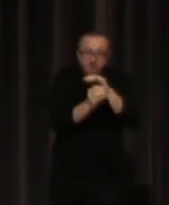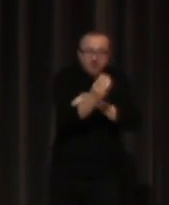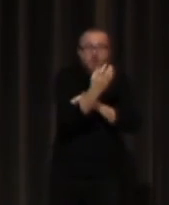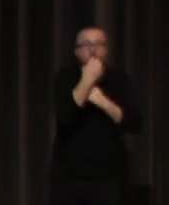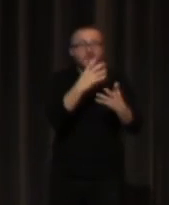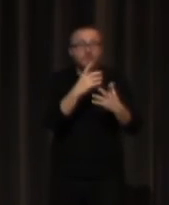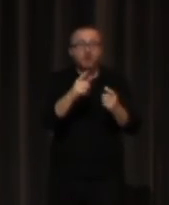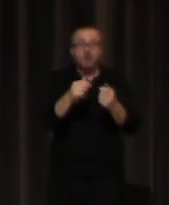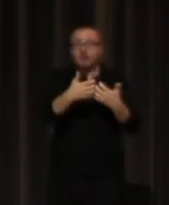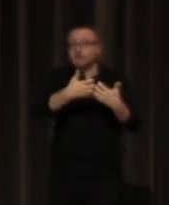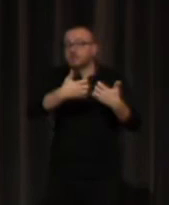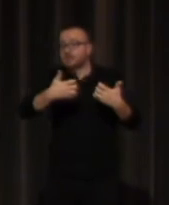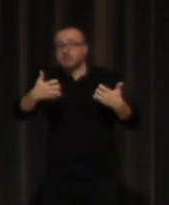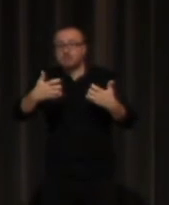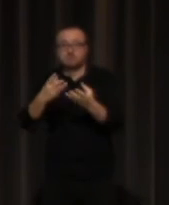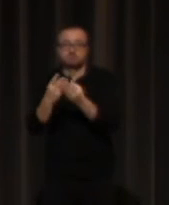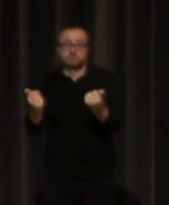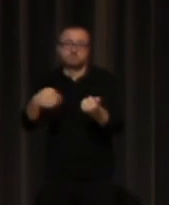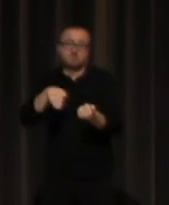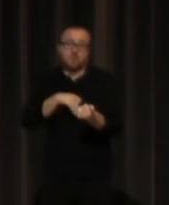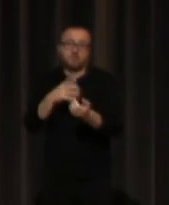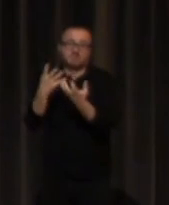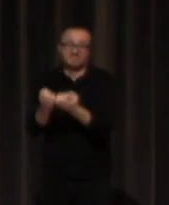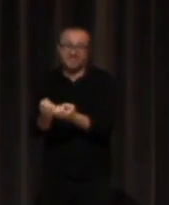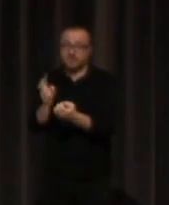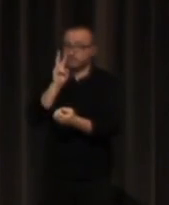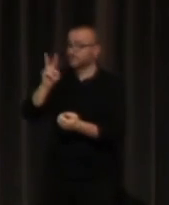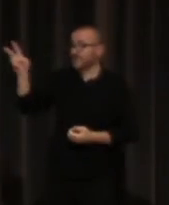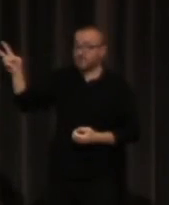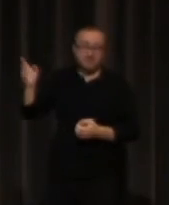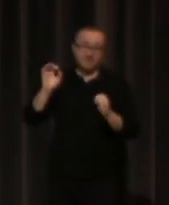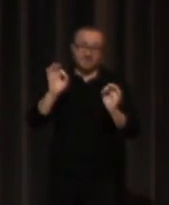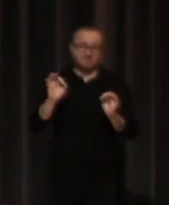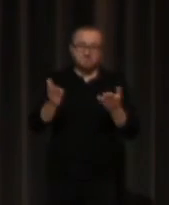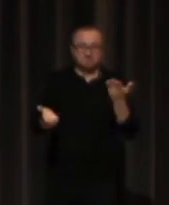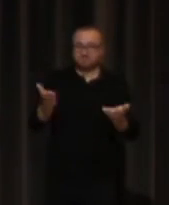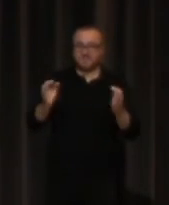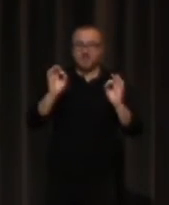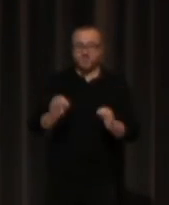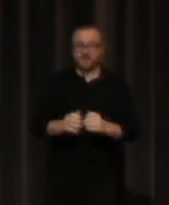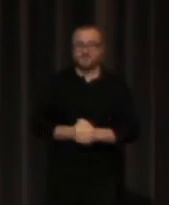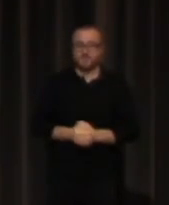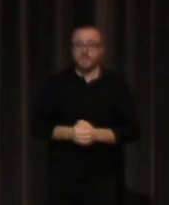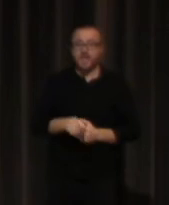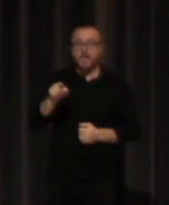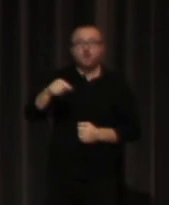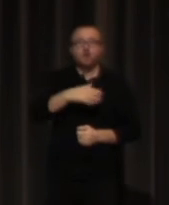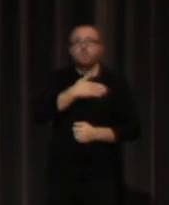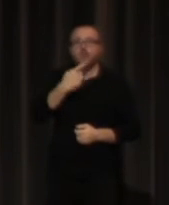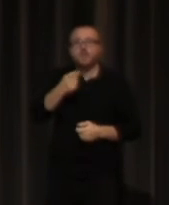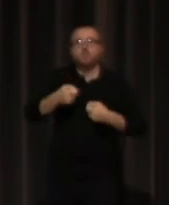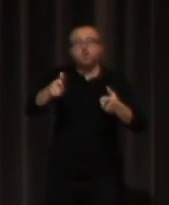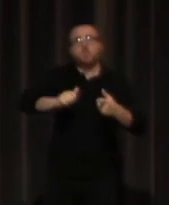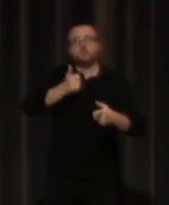pres. I això sembla que fos lligat una mica, per això és important pensar sempre poèticament també amb